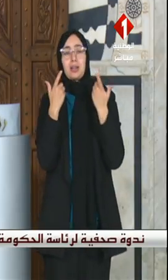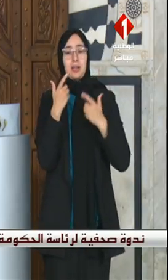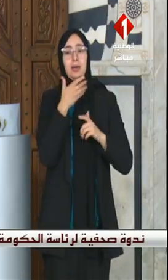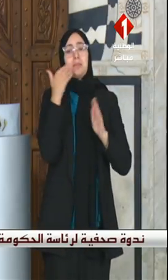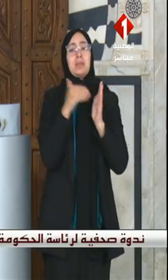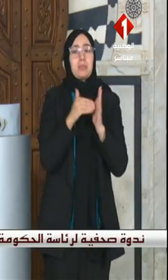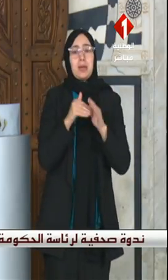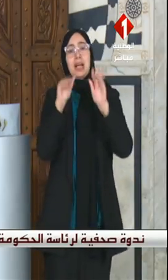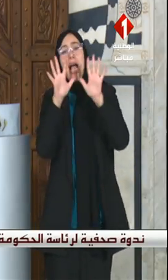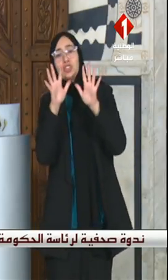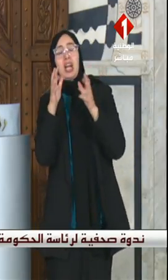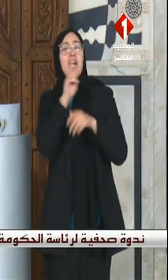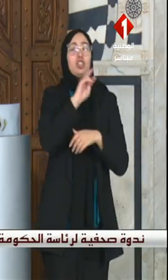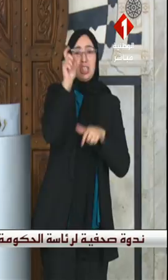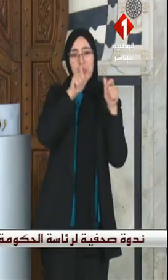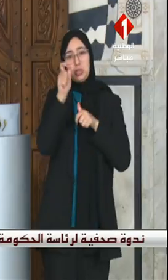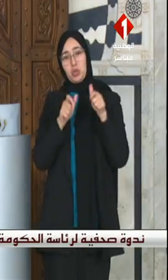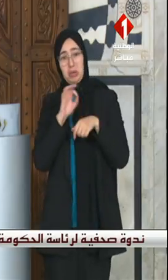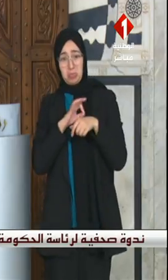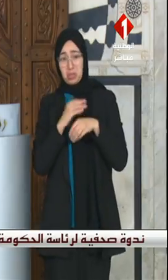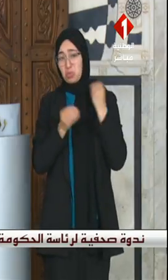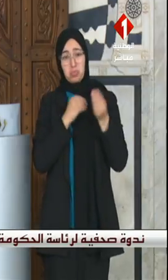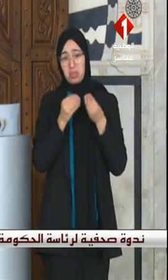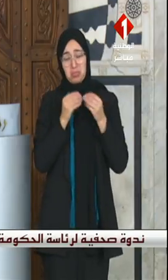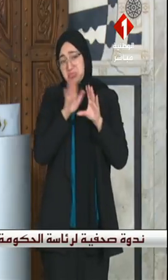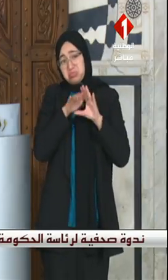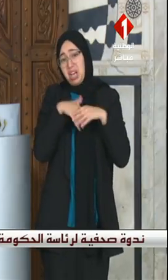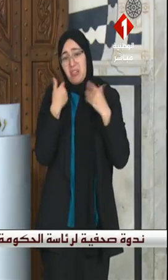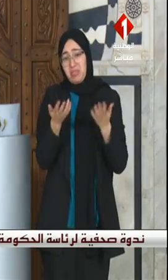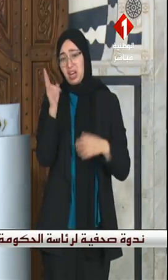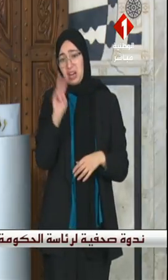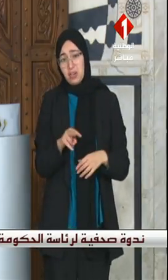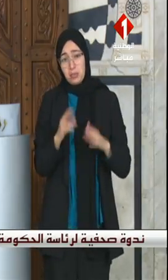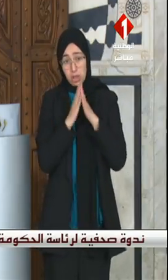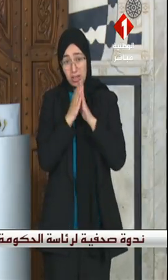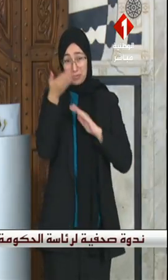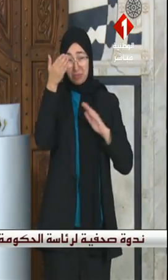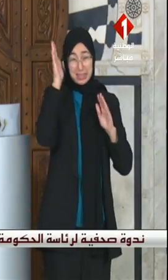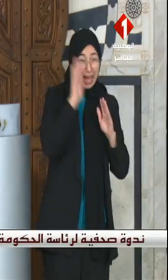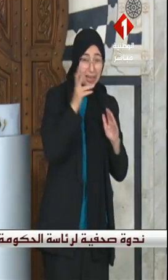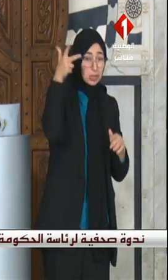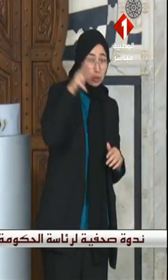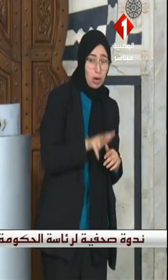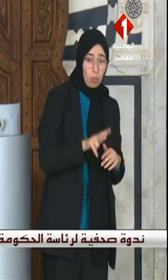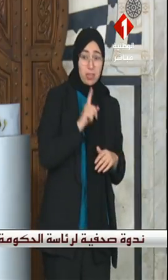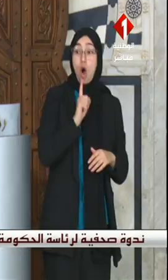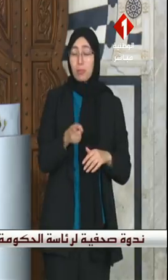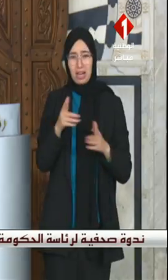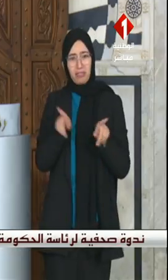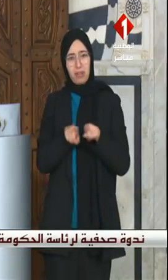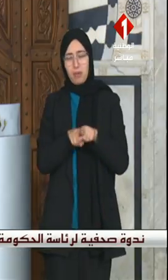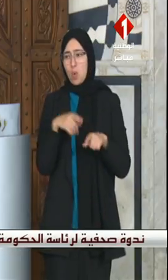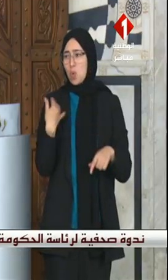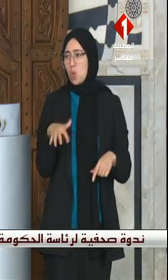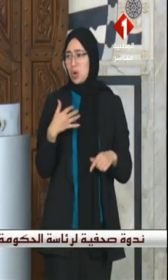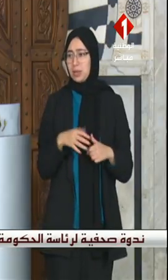الأقل عشرات الحالات، أو أنه في حالة ما عطاش أكله مش نرجعوا لنفس العقوبة متاع السنة الماضية؟